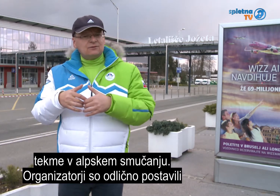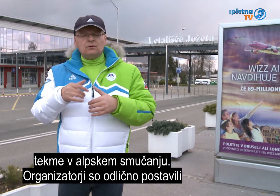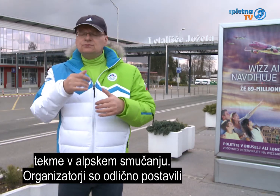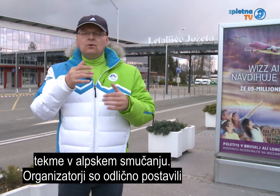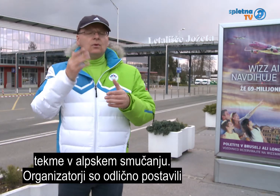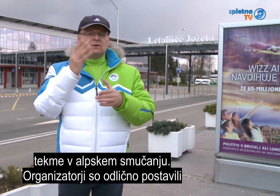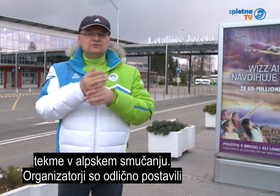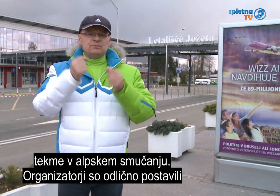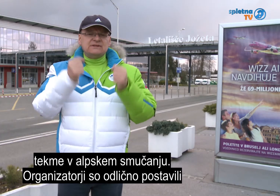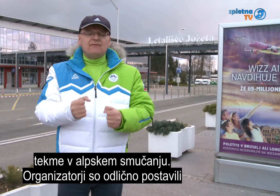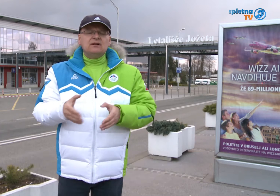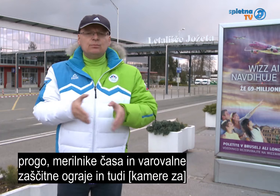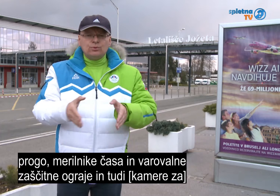Operator op het napakamer